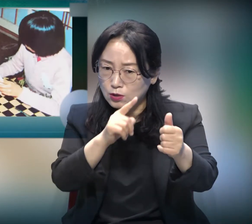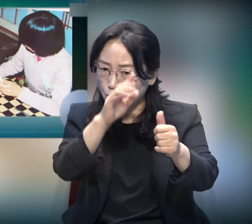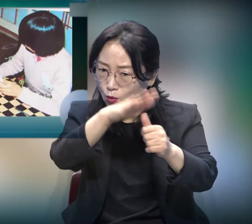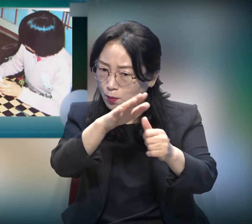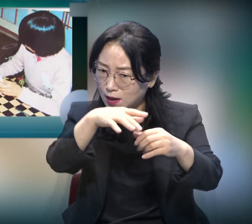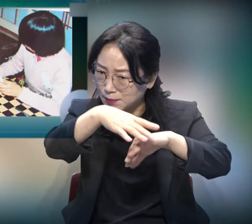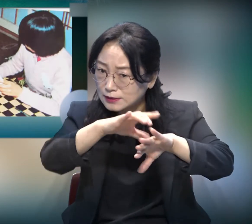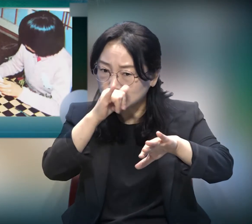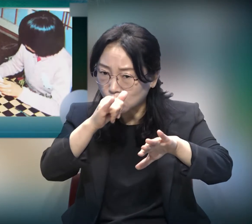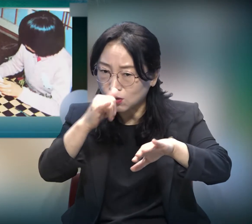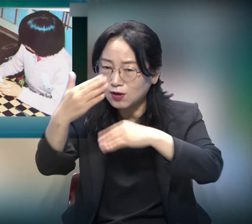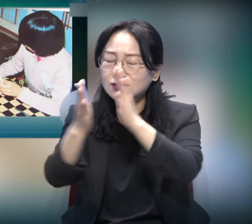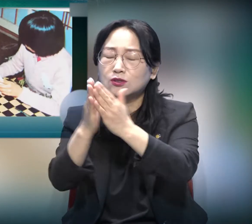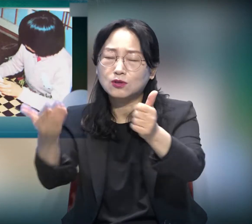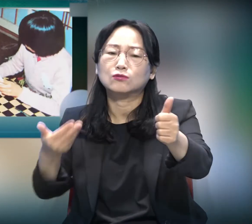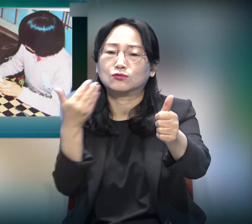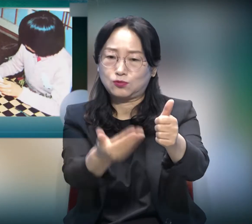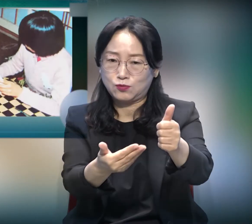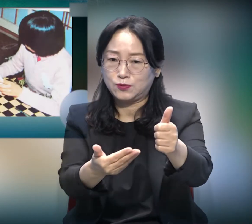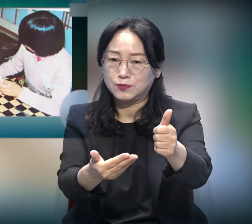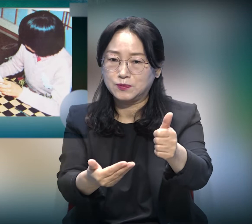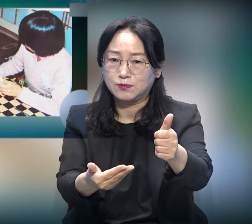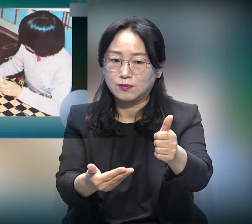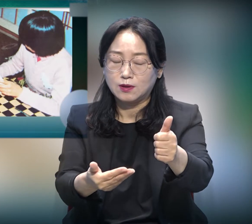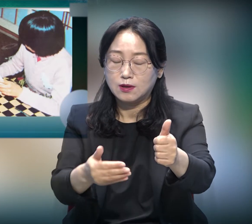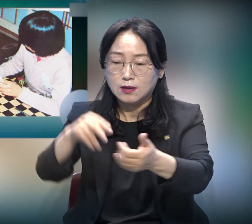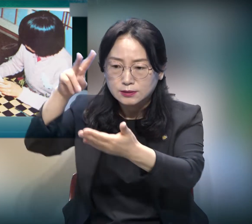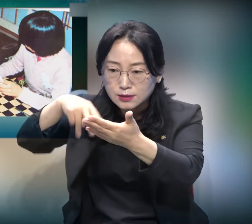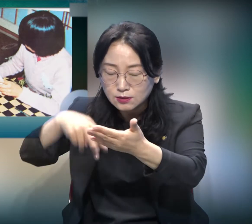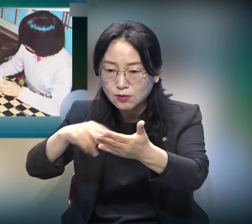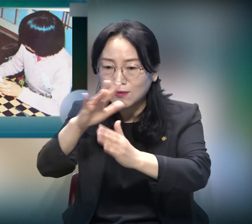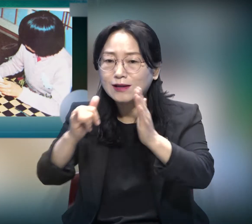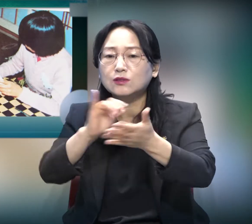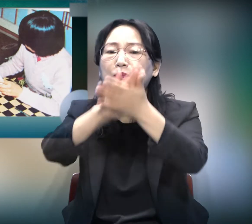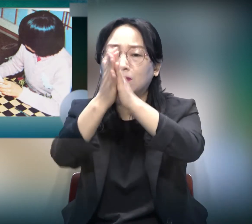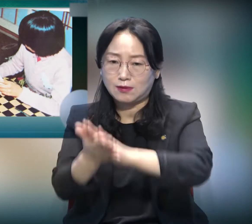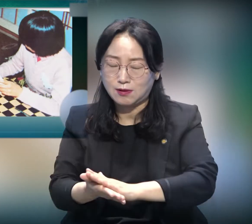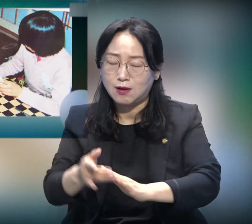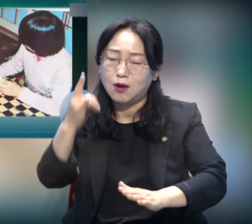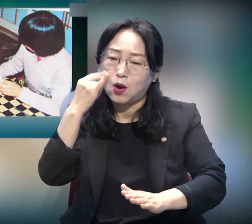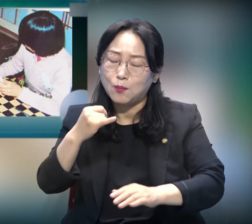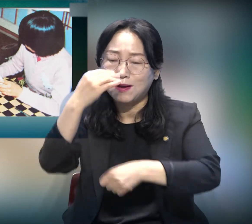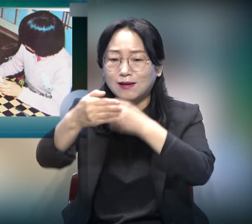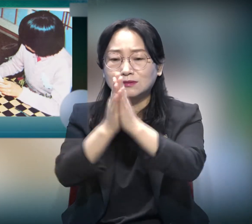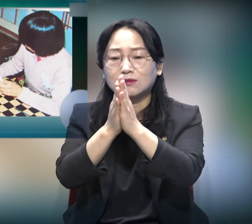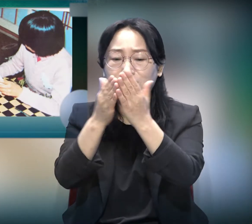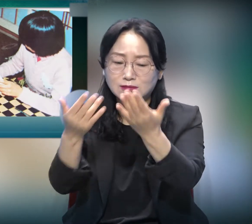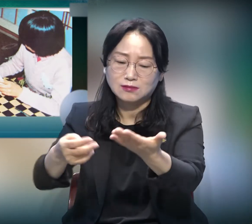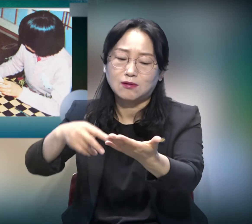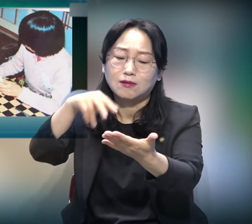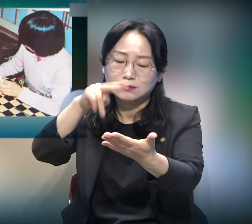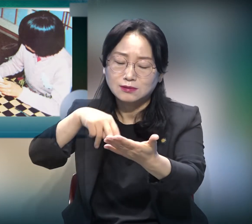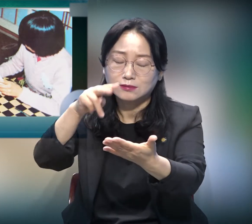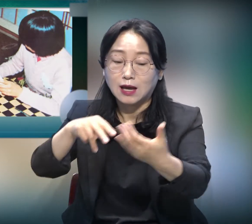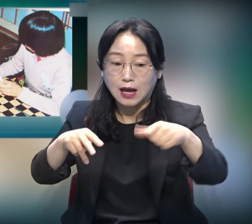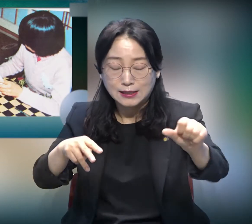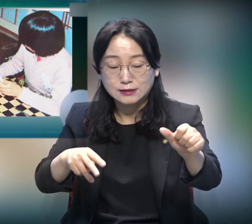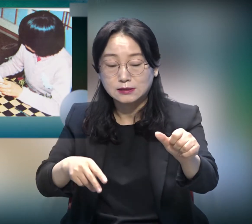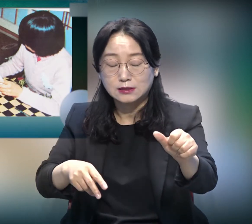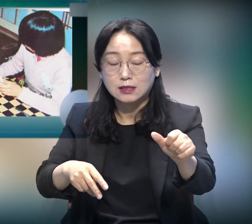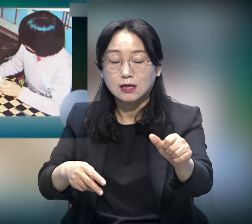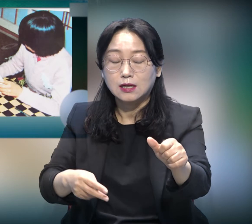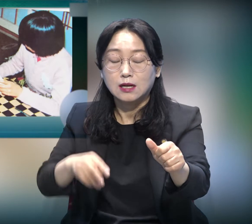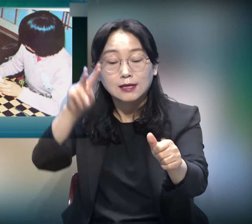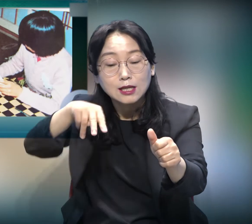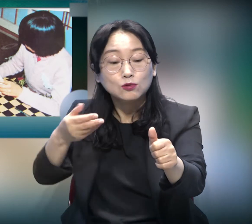전해주었습니다. 이 성경책이 그 가정을 변화시켰습니다. 어머니가 그 성경을 아들 겐조에게 읽어줄